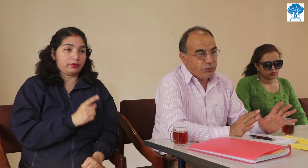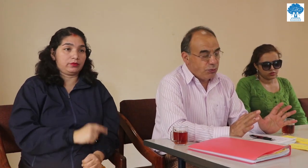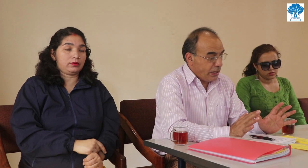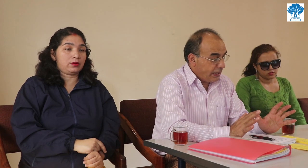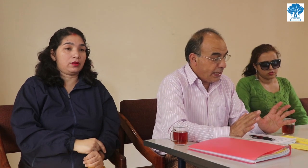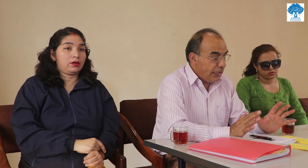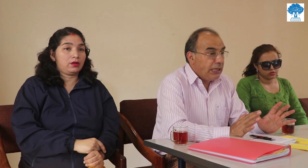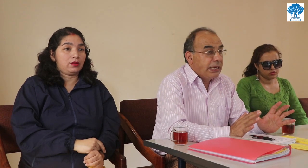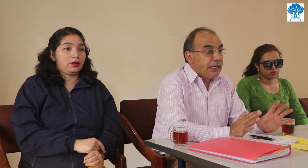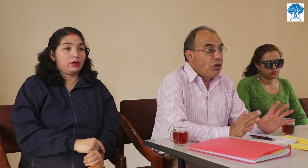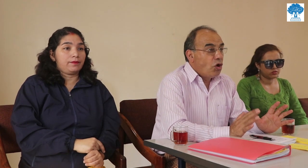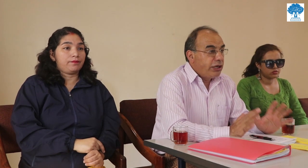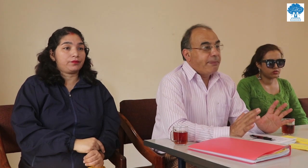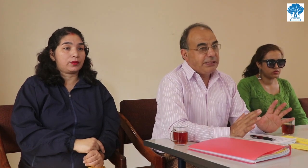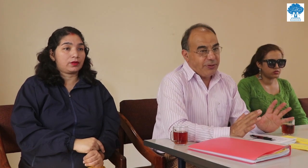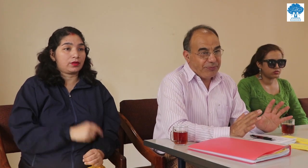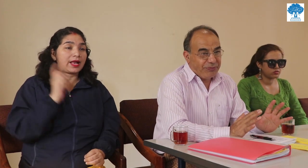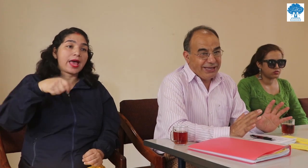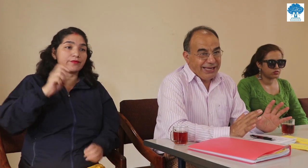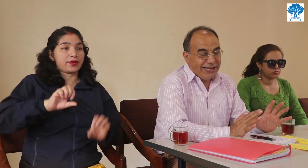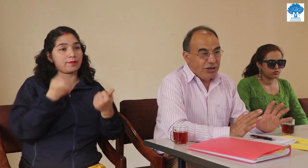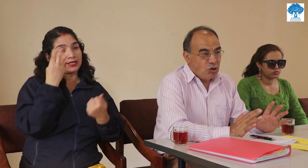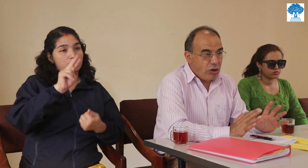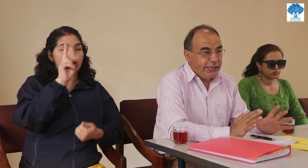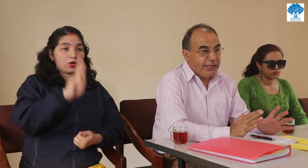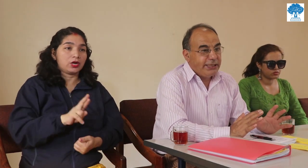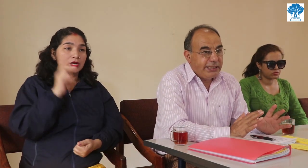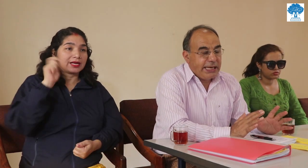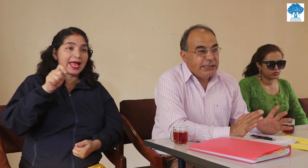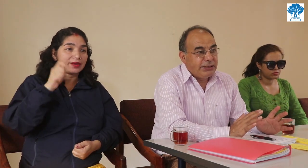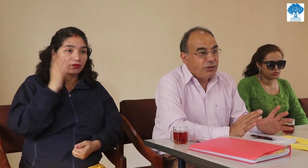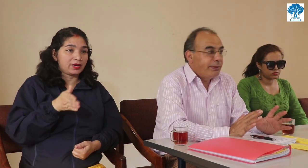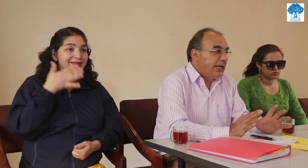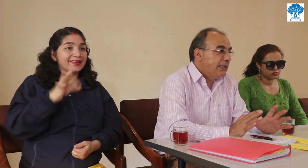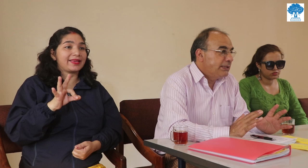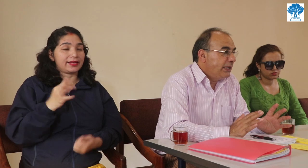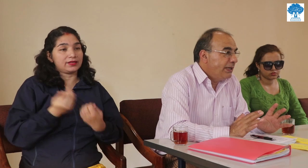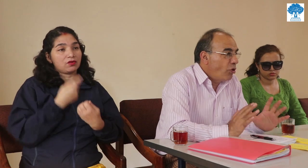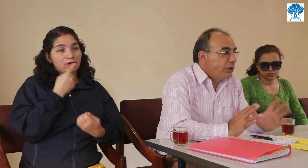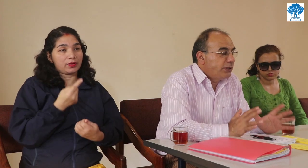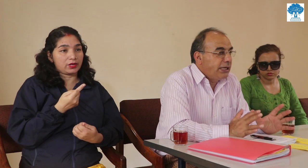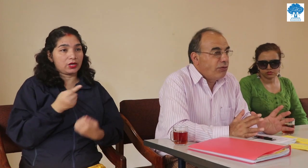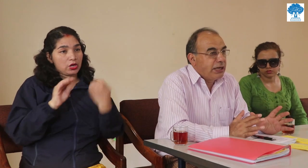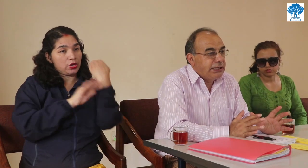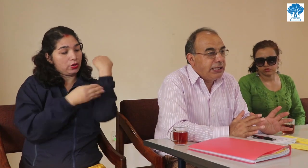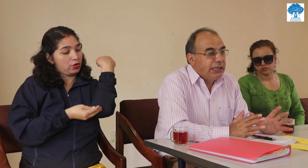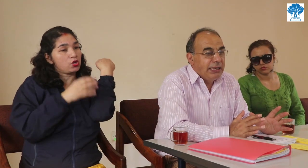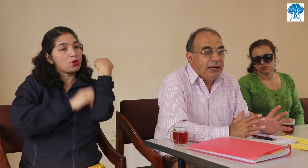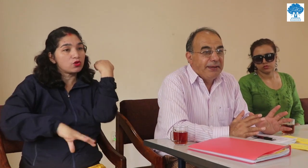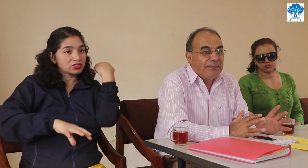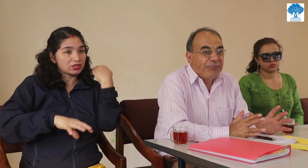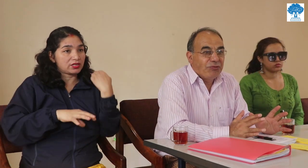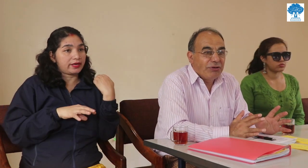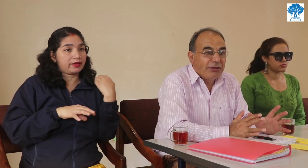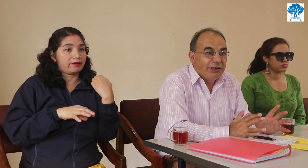रिप्रोडक्टिभ इस्युजहरू ल नै पास भयो. र लले नै अहिले के ग्यारेन्टी गर्यो भन्दाखेरि चाहिँ एबोर्सन चाहिँ एउटा चाहिँ